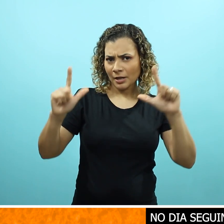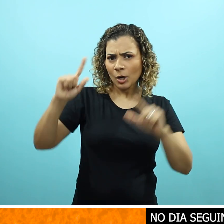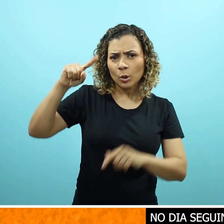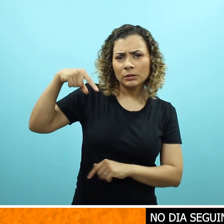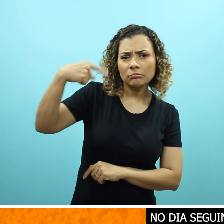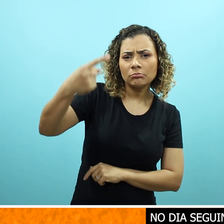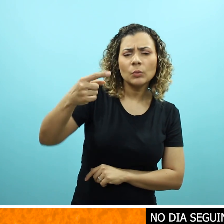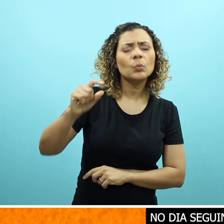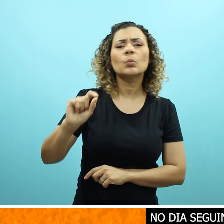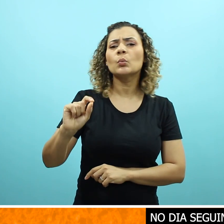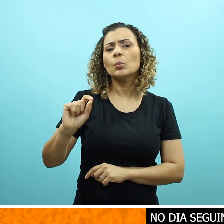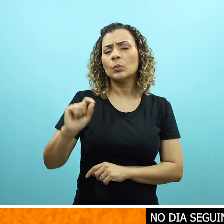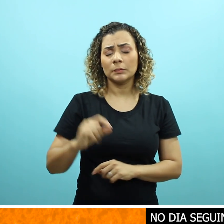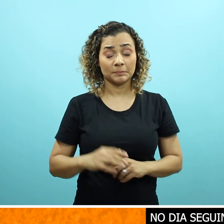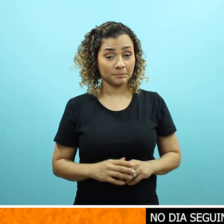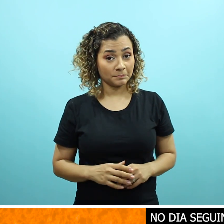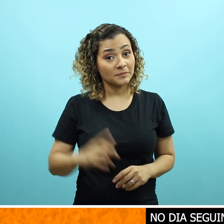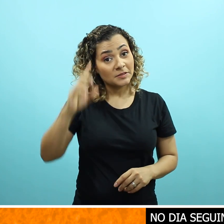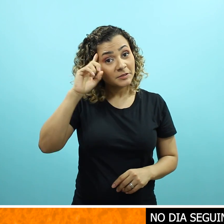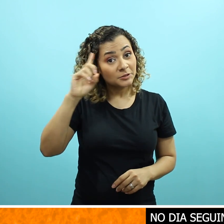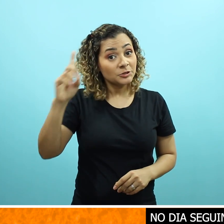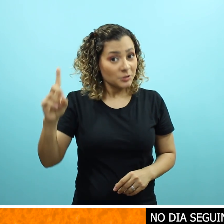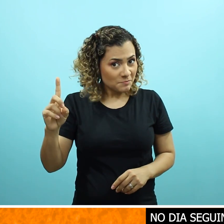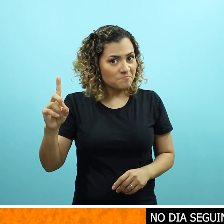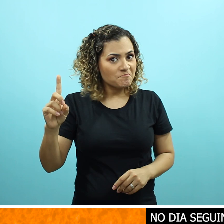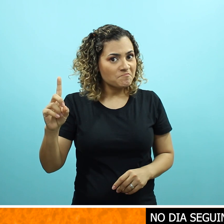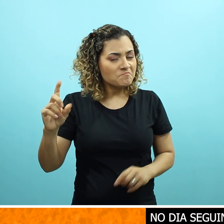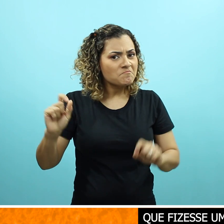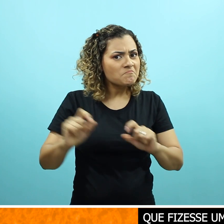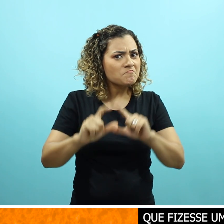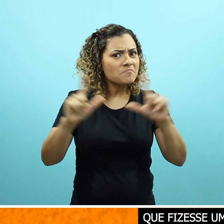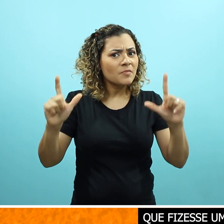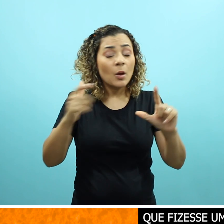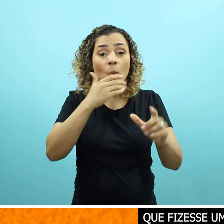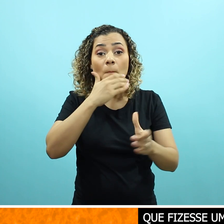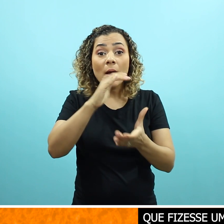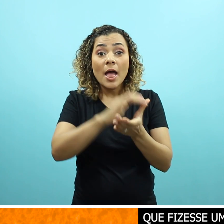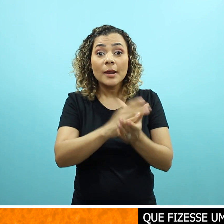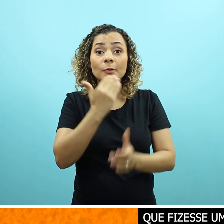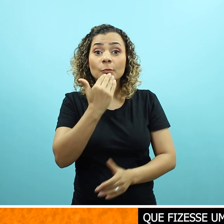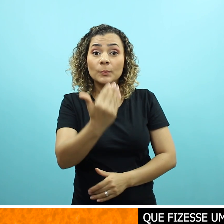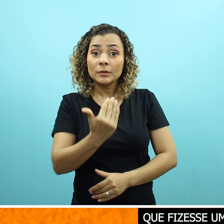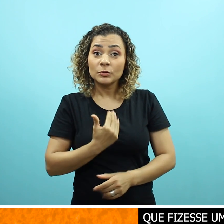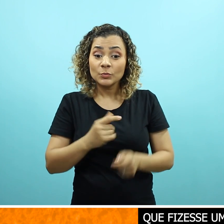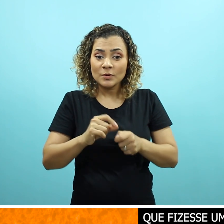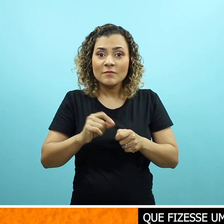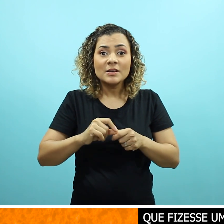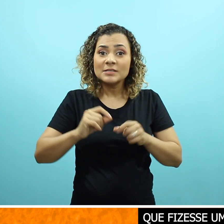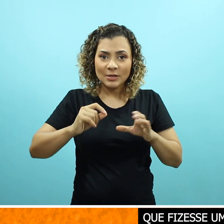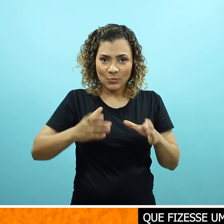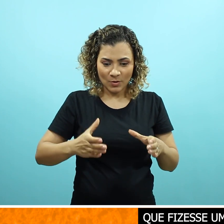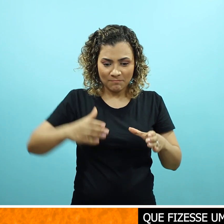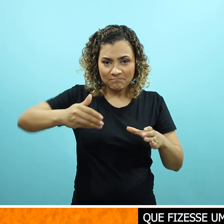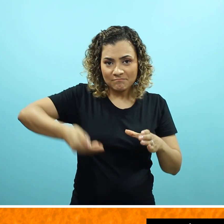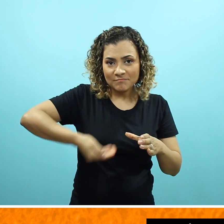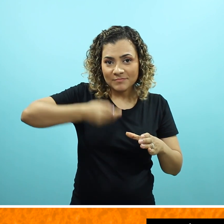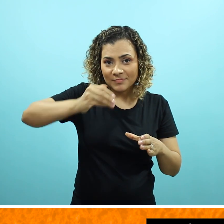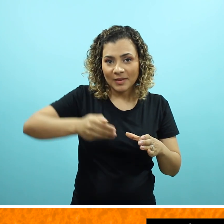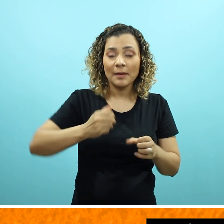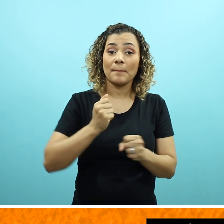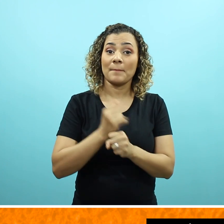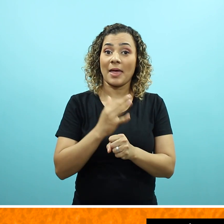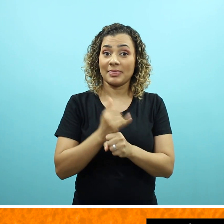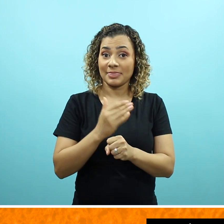No dia seguinte, como o marido lhe pediu que fizesse um ensopado de batatas com toicinho,